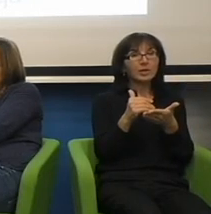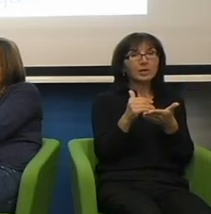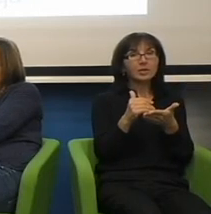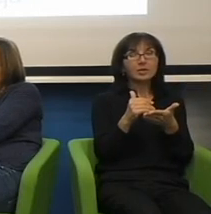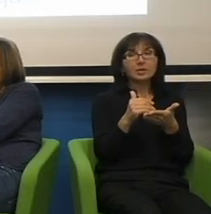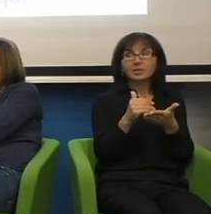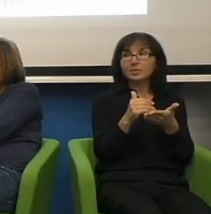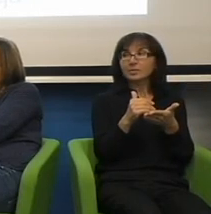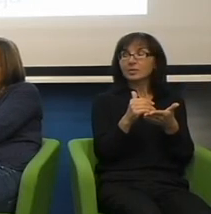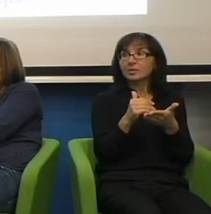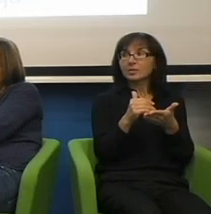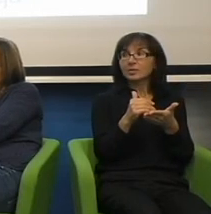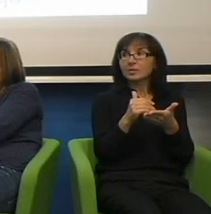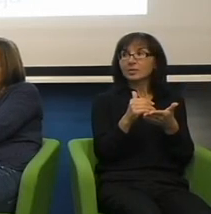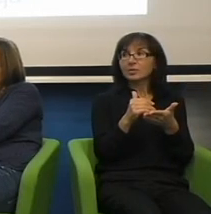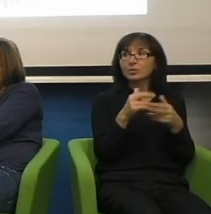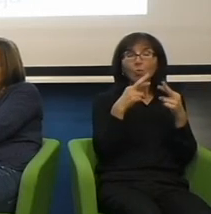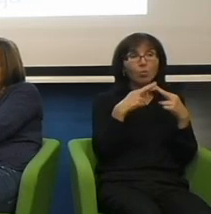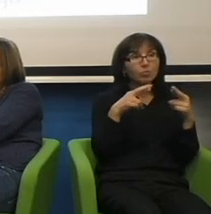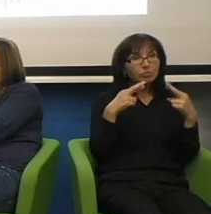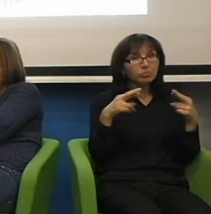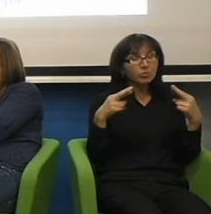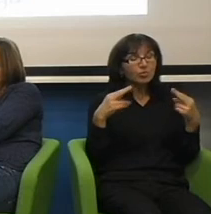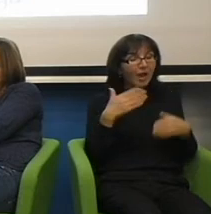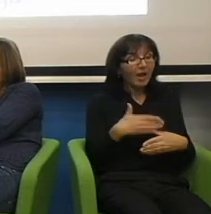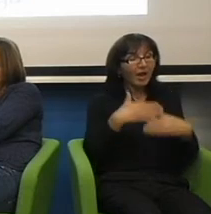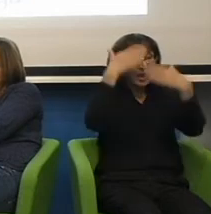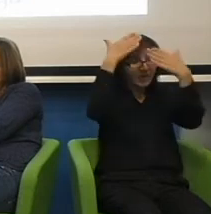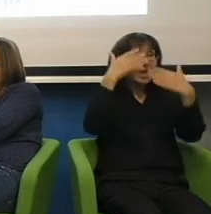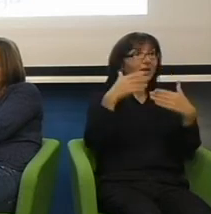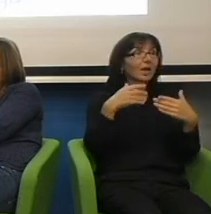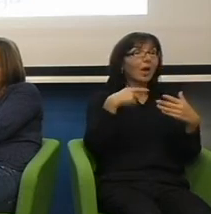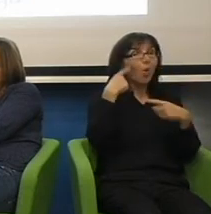przekłada na różne ścieżki kariery, czy różne narracje,